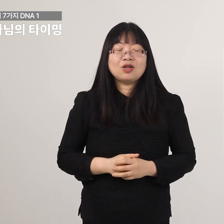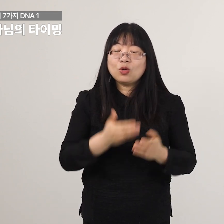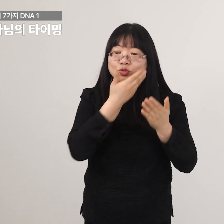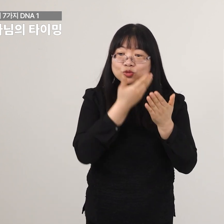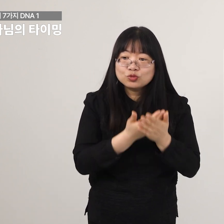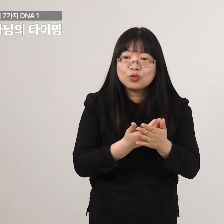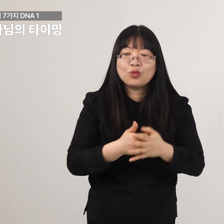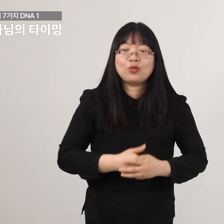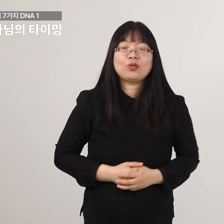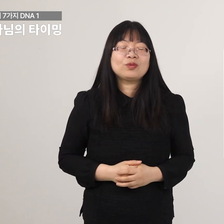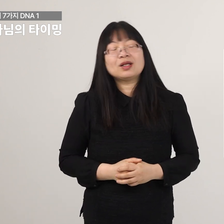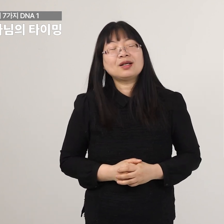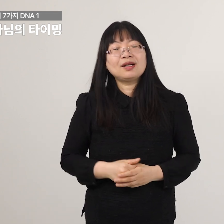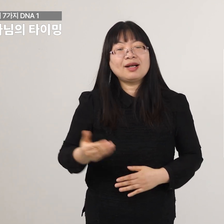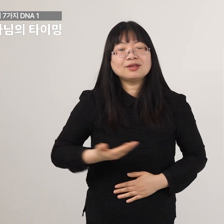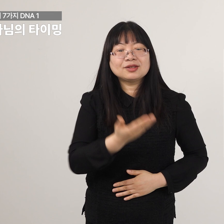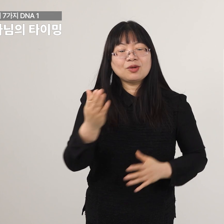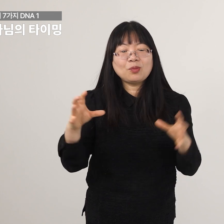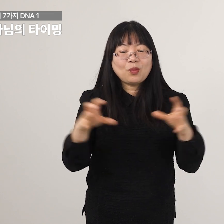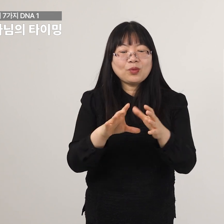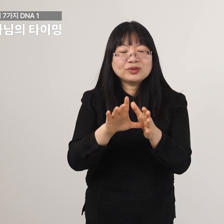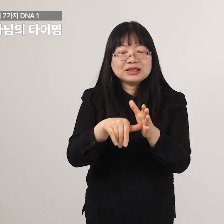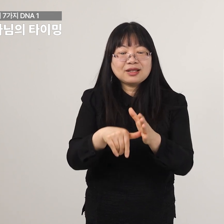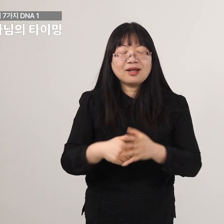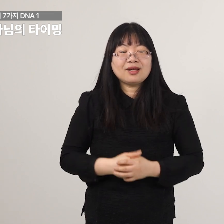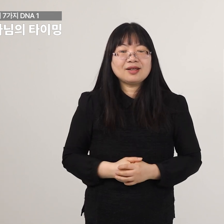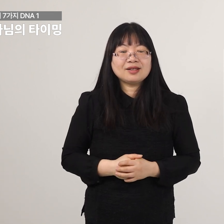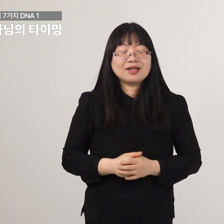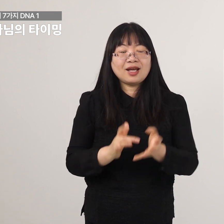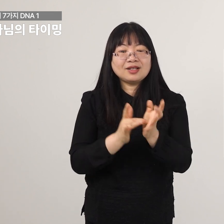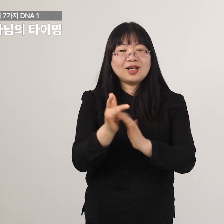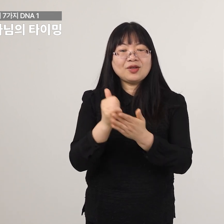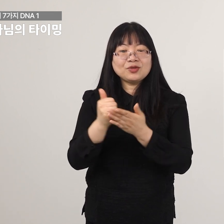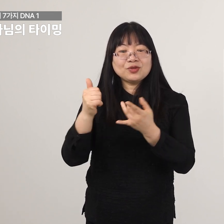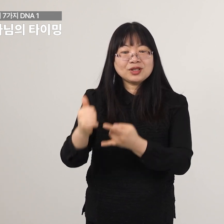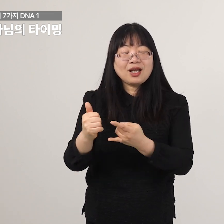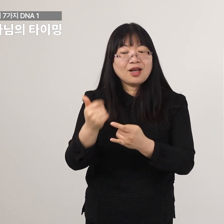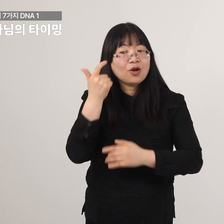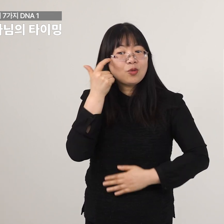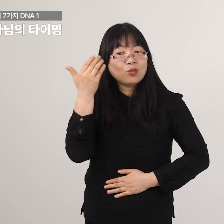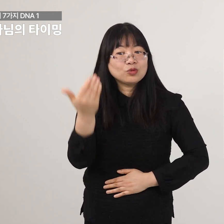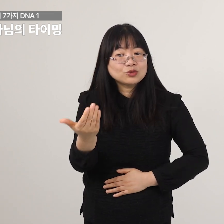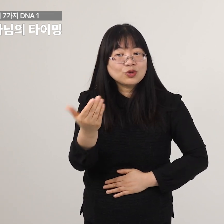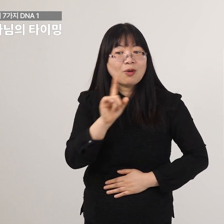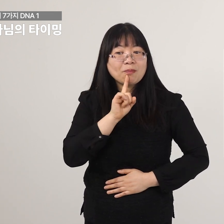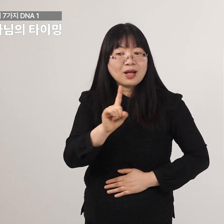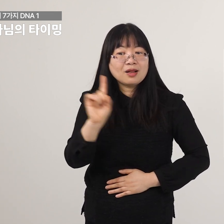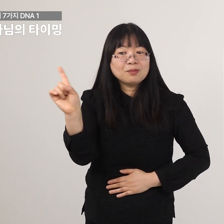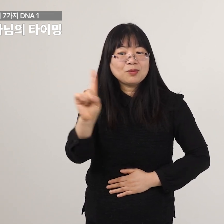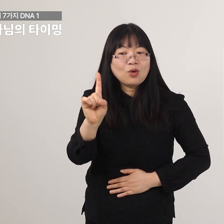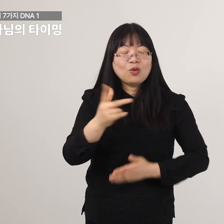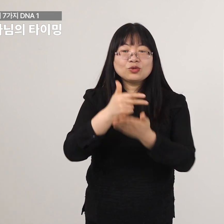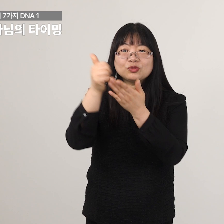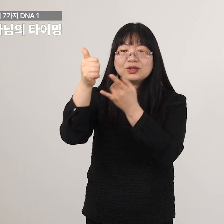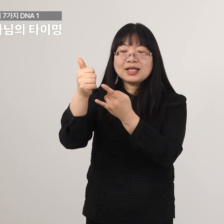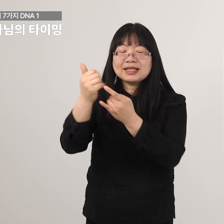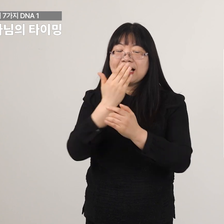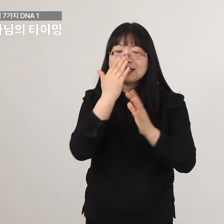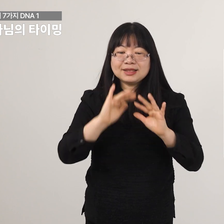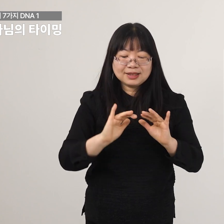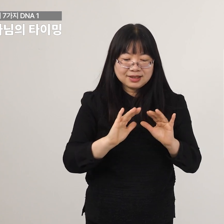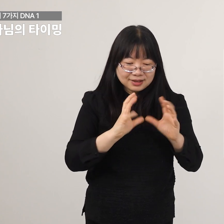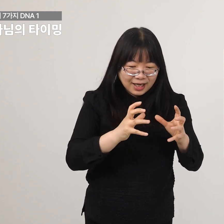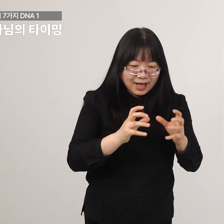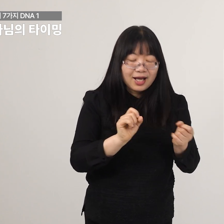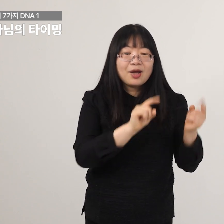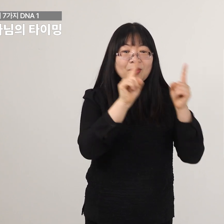중요한 구절인데 그들이 모였을 때 예수께 여쭈어 이르되 주께서 이스라엘